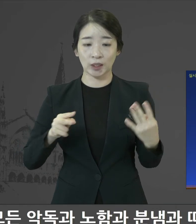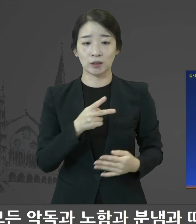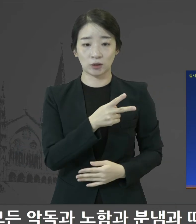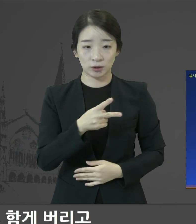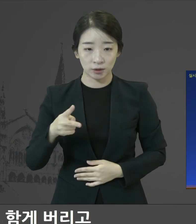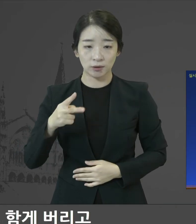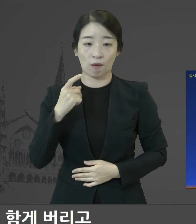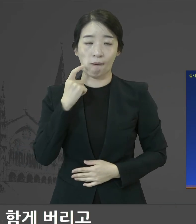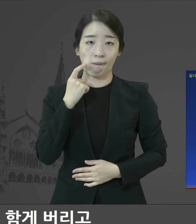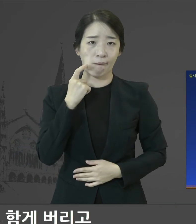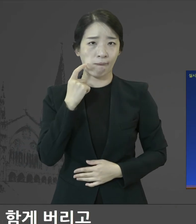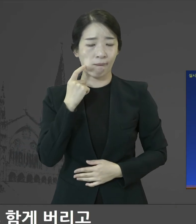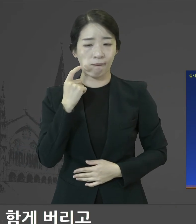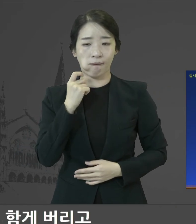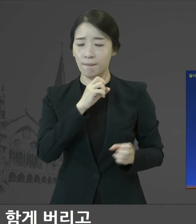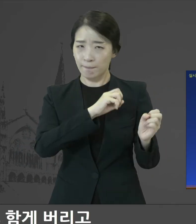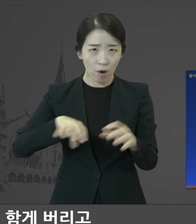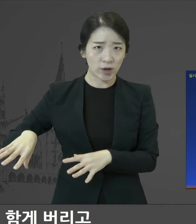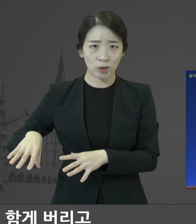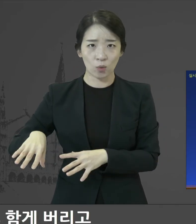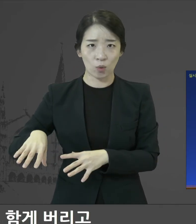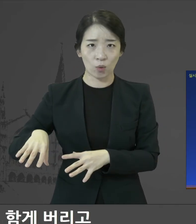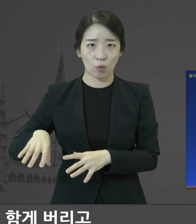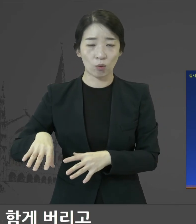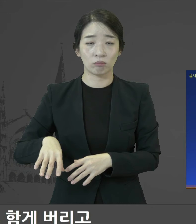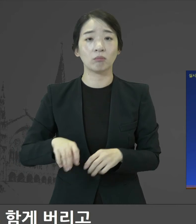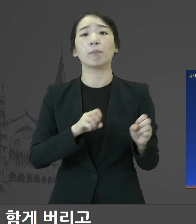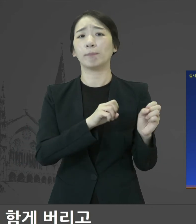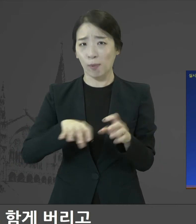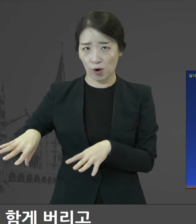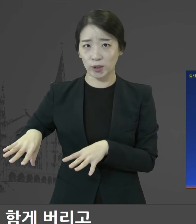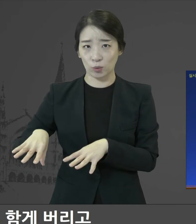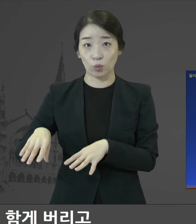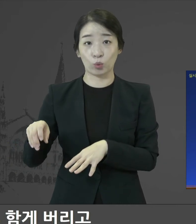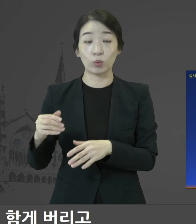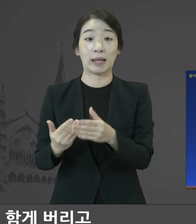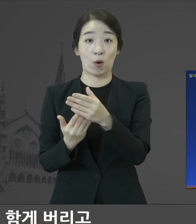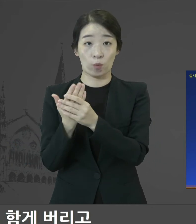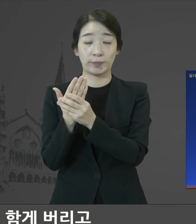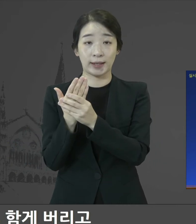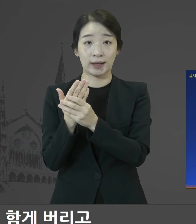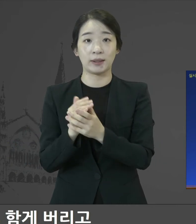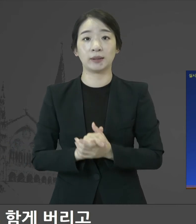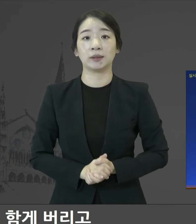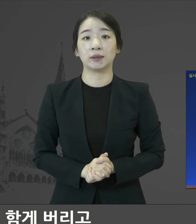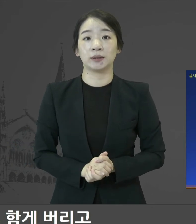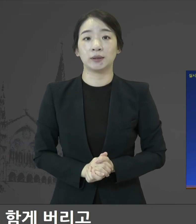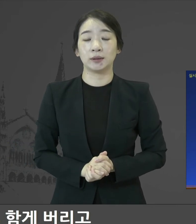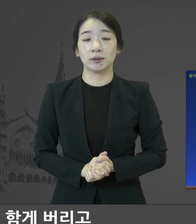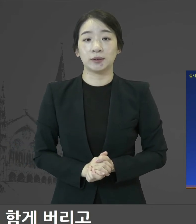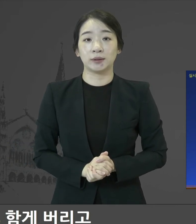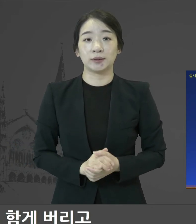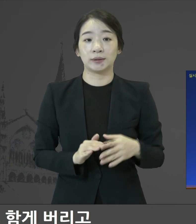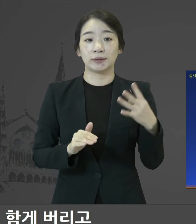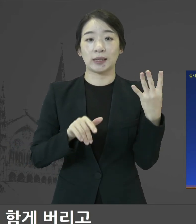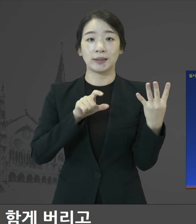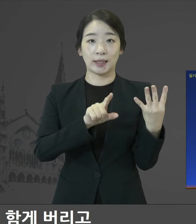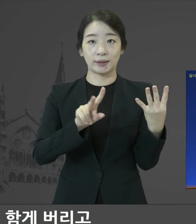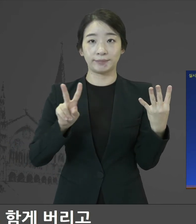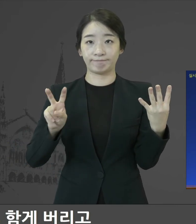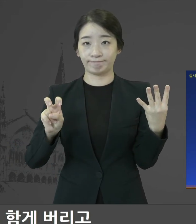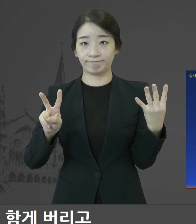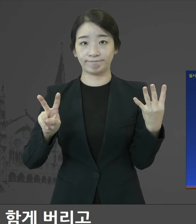거짓을 버리고, 여기도 버리고가 나옵니다. 자, 조금 더 앞으로 가보십시다. 4장